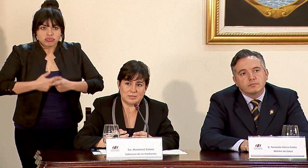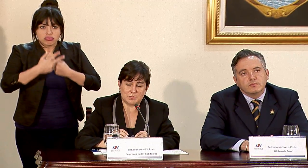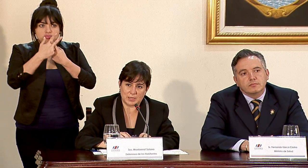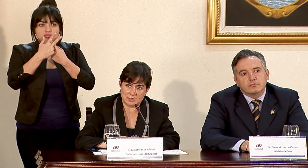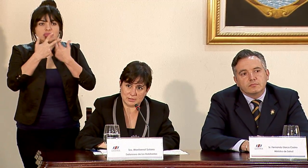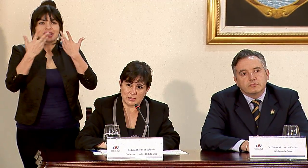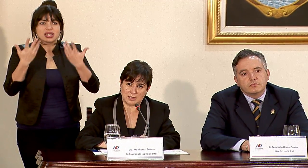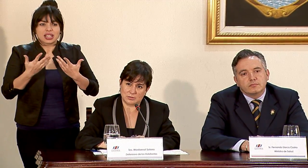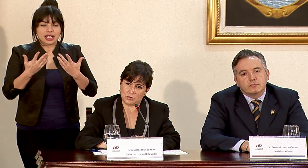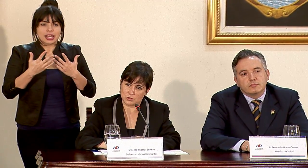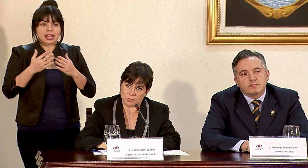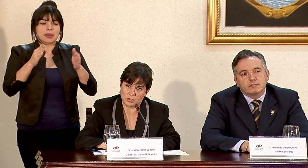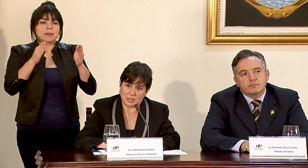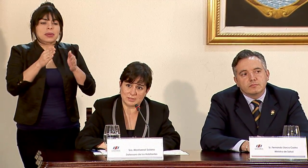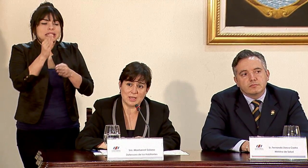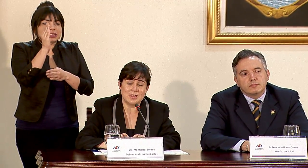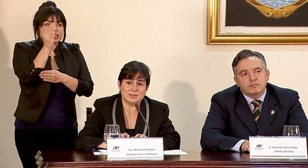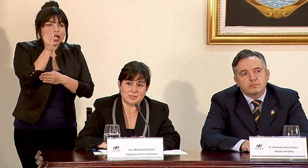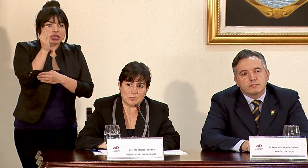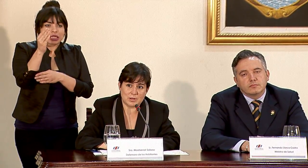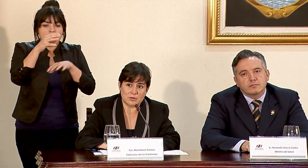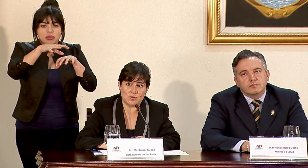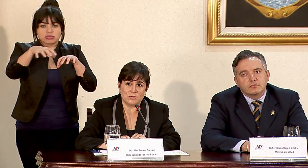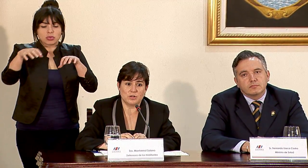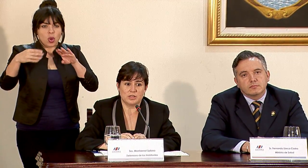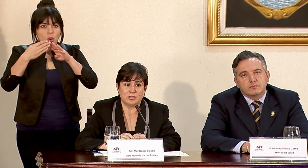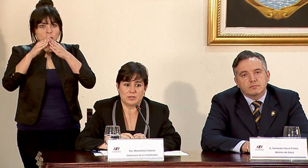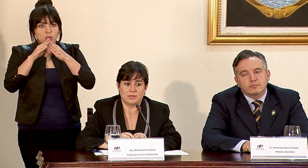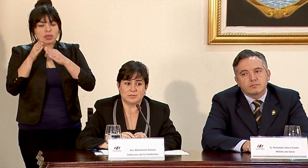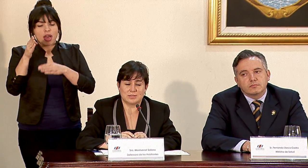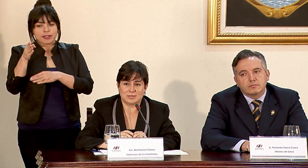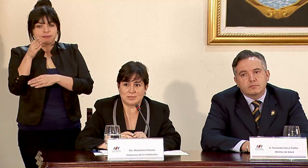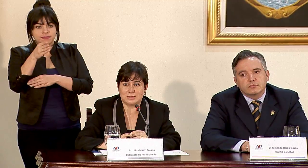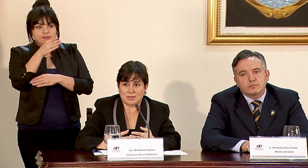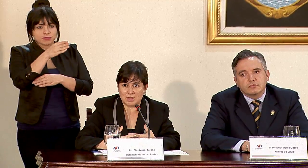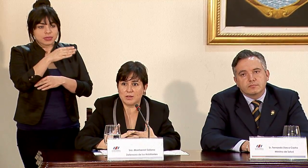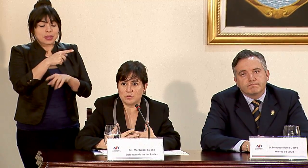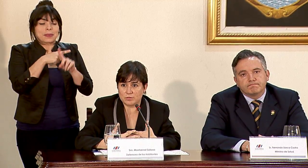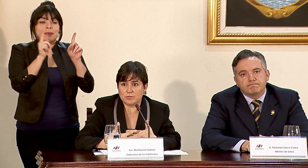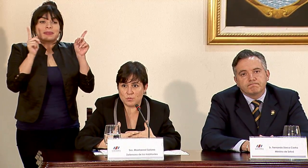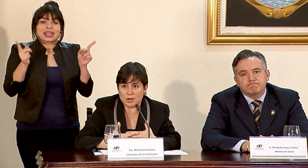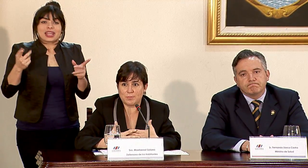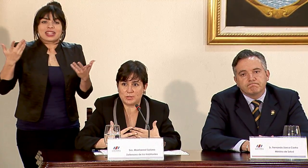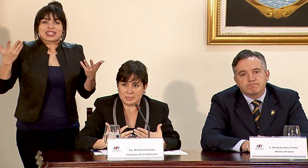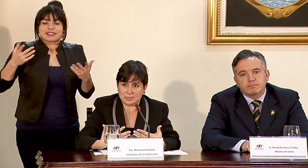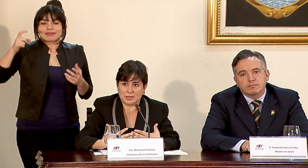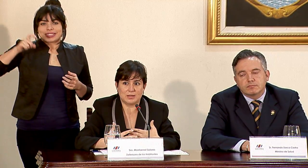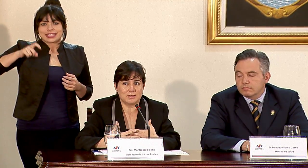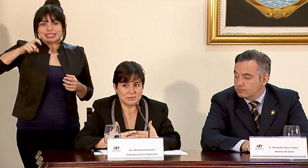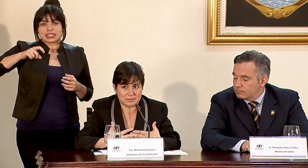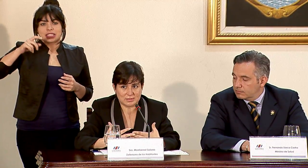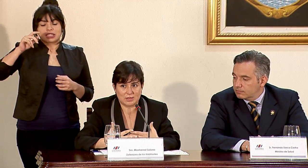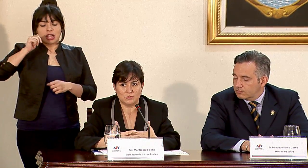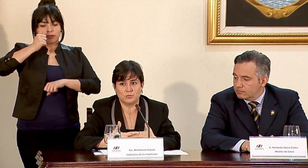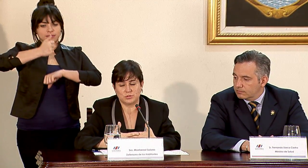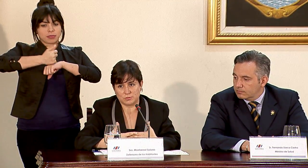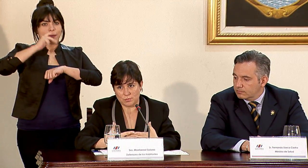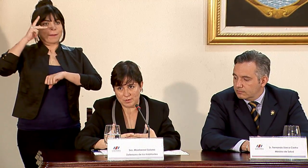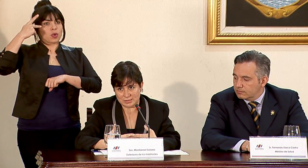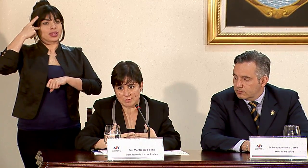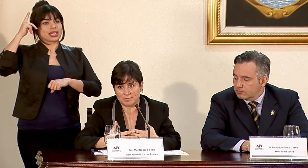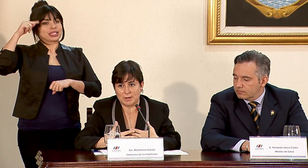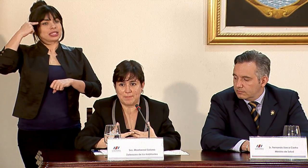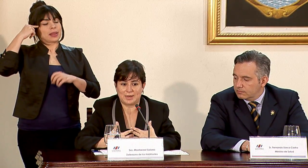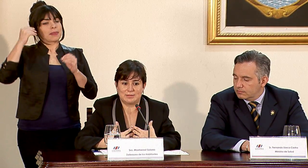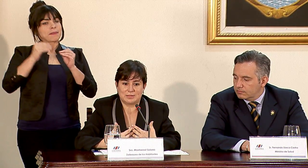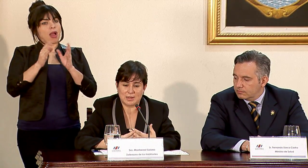realizar pequeñas charlas con las comunidades, sin embargo, se necesita una política de Estado muchísimo